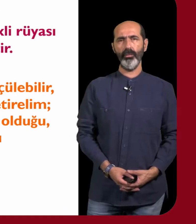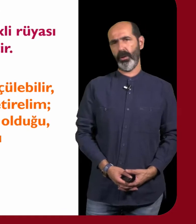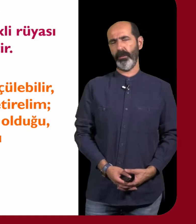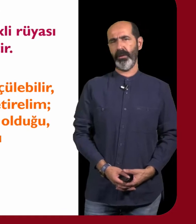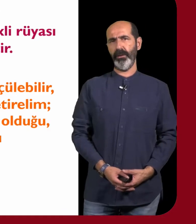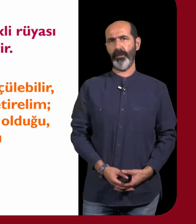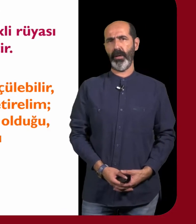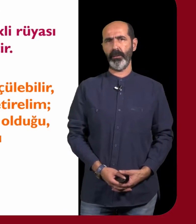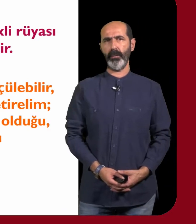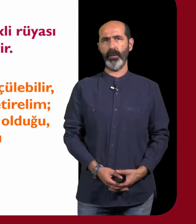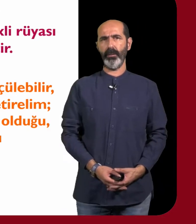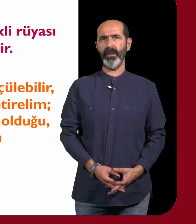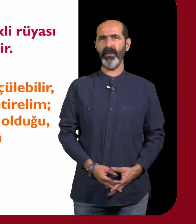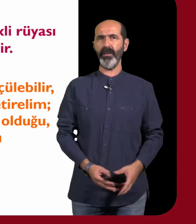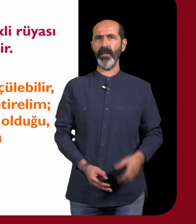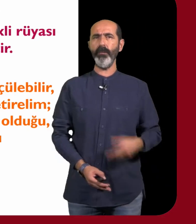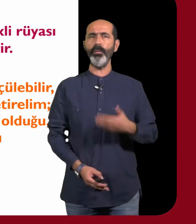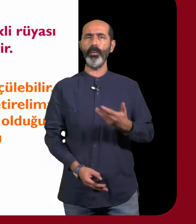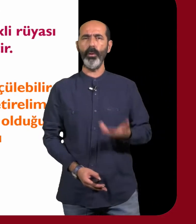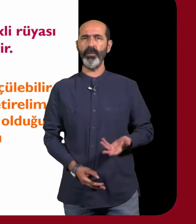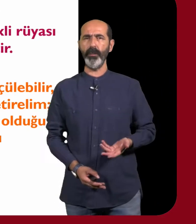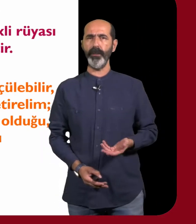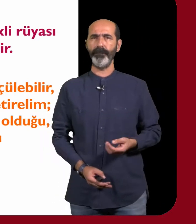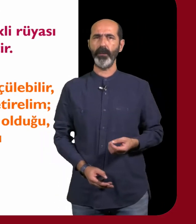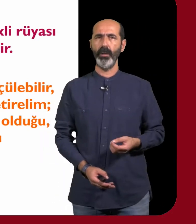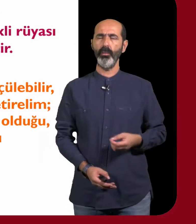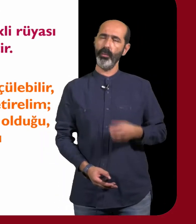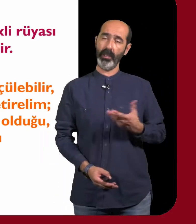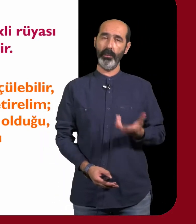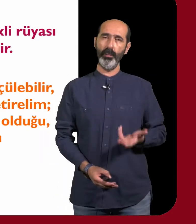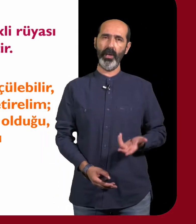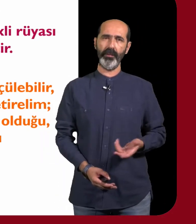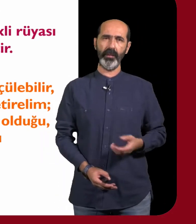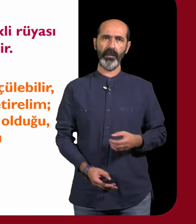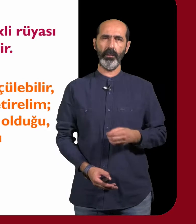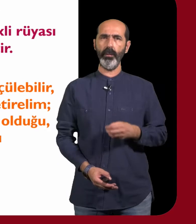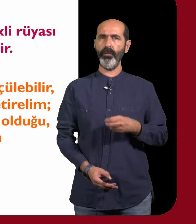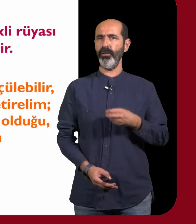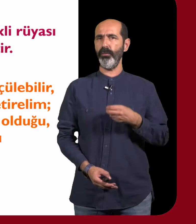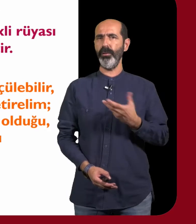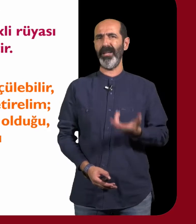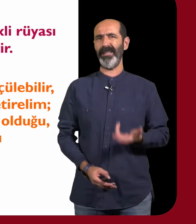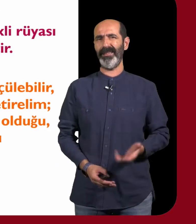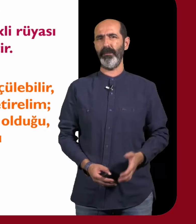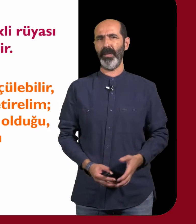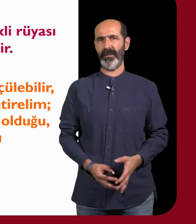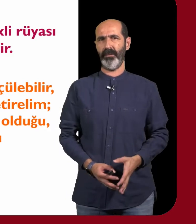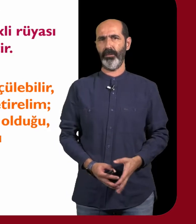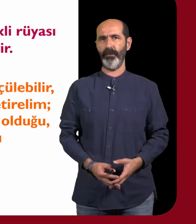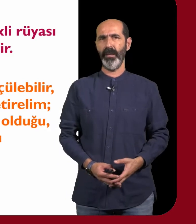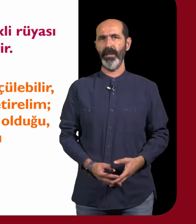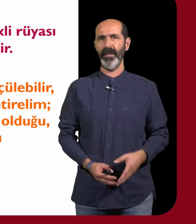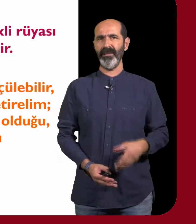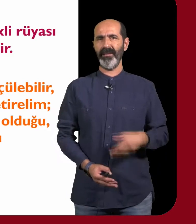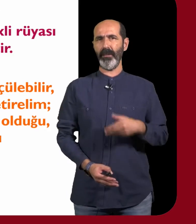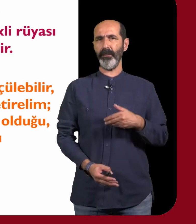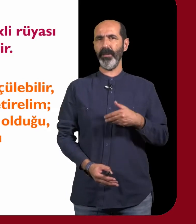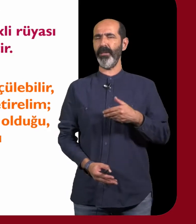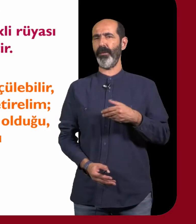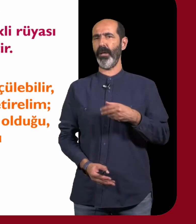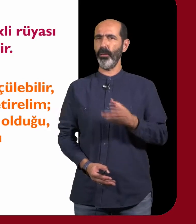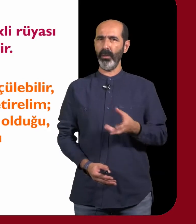yaparken şöyle bir ifade kullanıyor İnsanın en büyük özlemimi sürekli rüyası kronoloji dünyaya getirmektir diyor